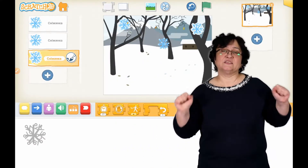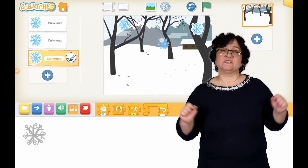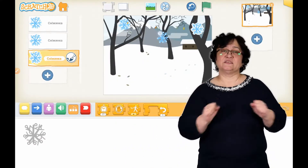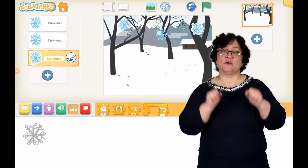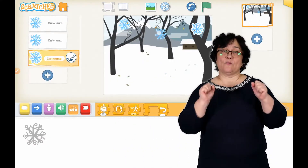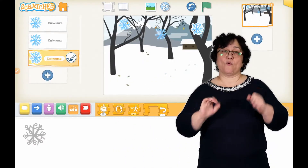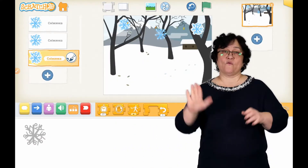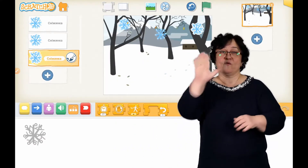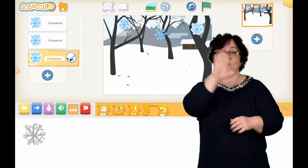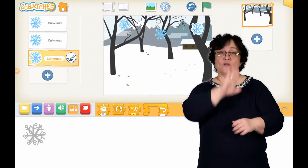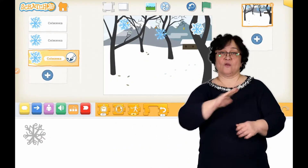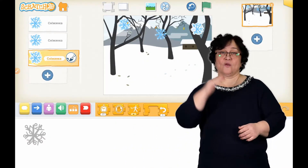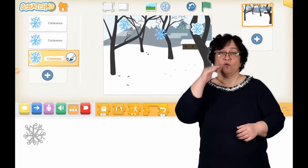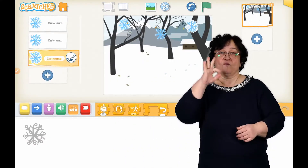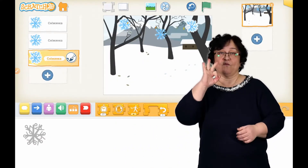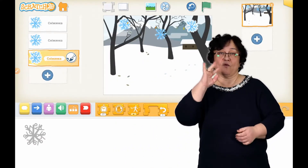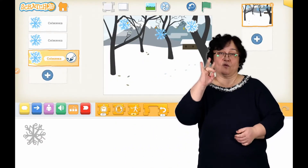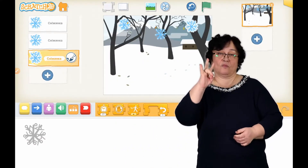Зимовий фон.